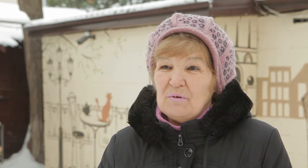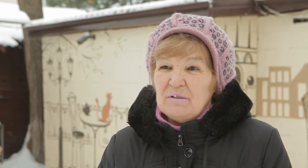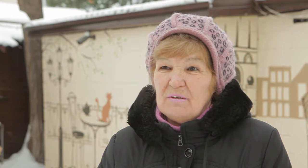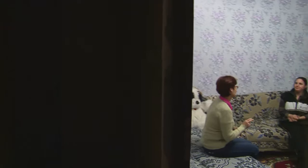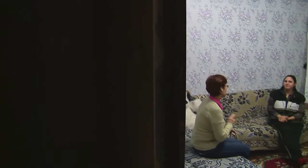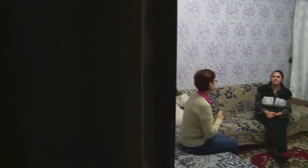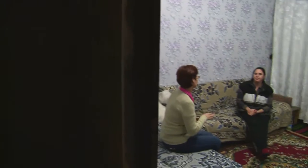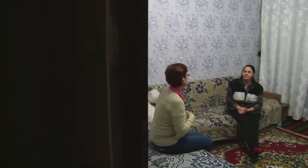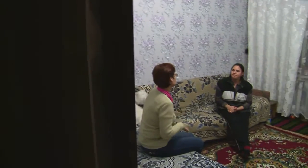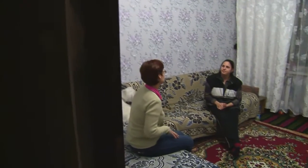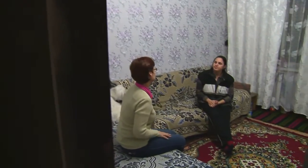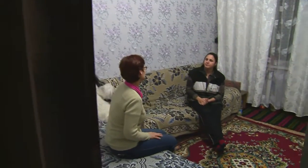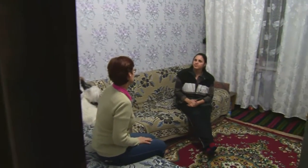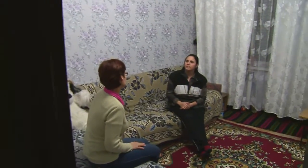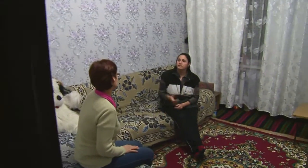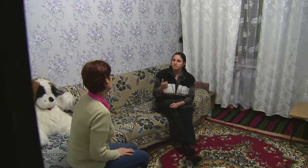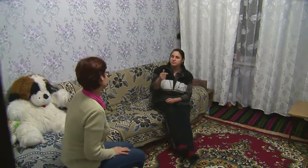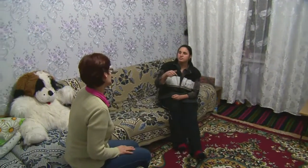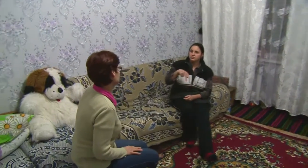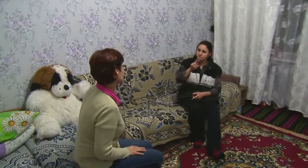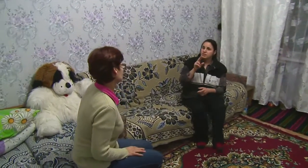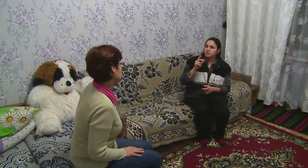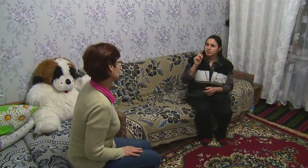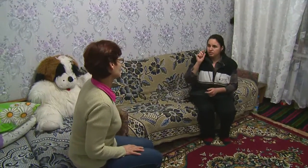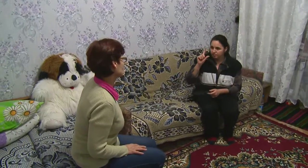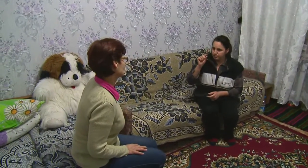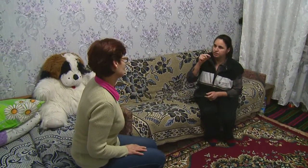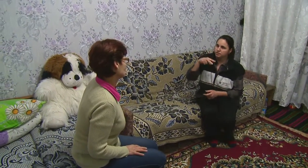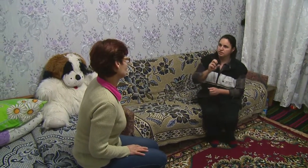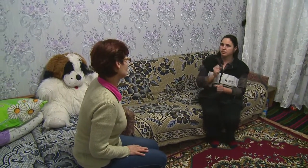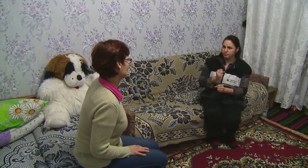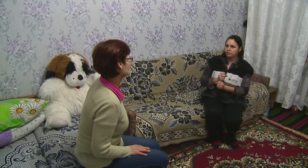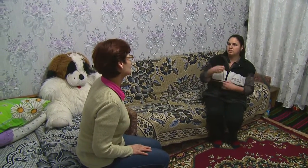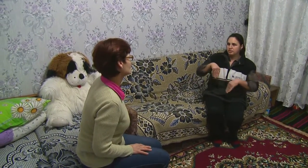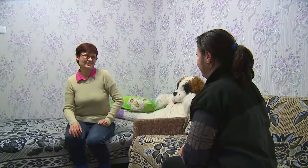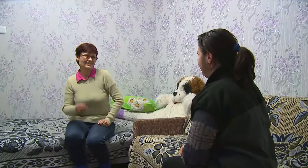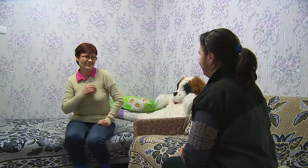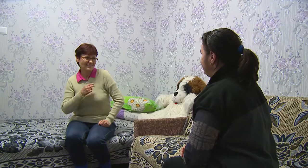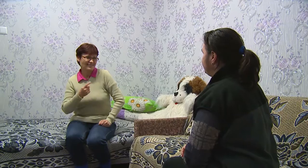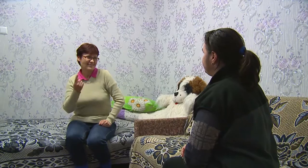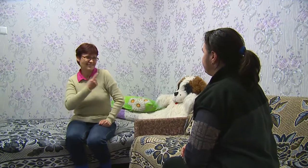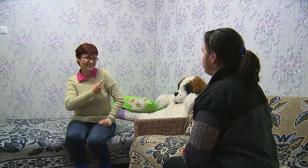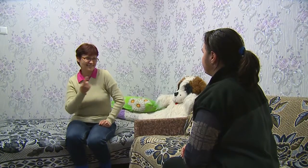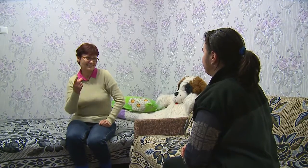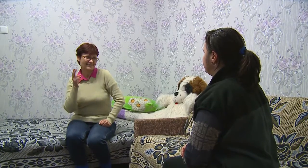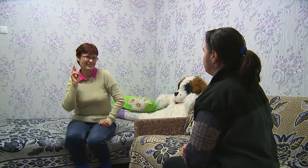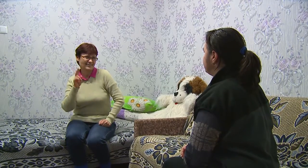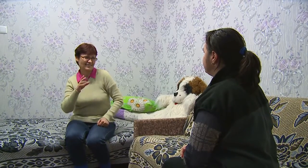доносят. Люди с нарушением слуха особенные. Пускай внешне ничем не отличаются, живут в своем мире. Можно даже сказать, что есть некая